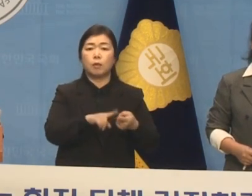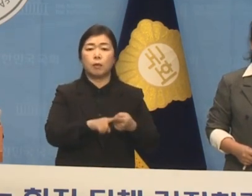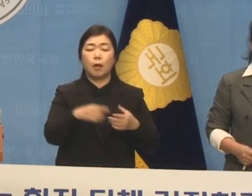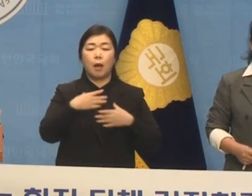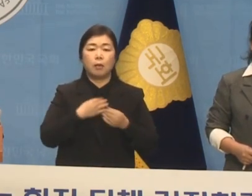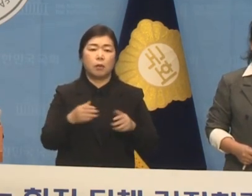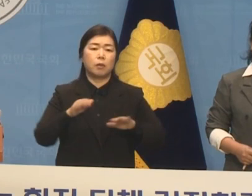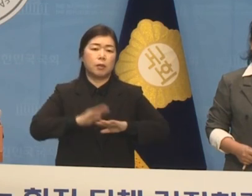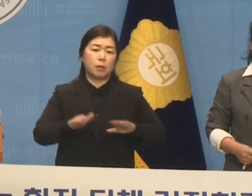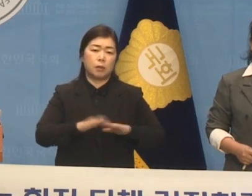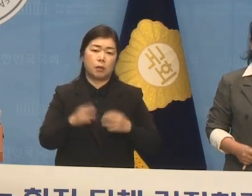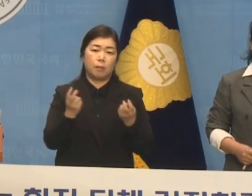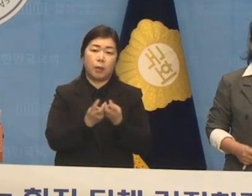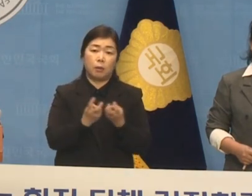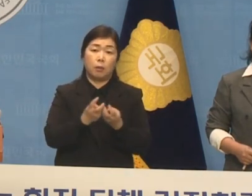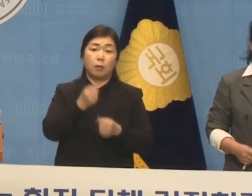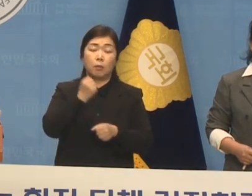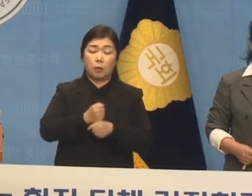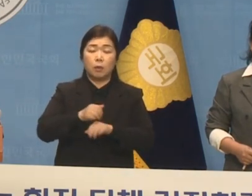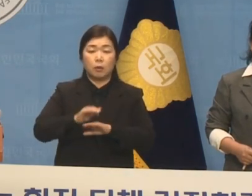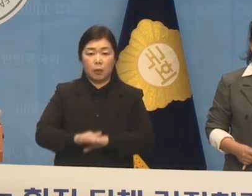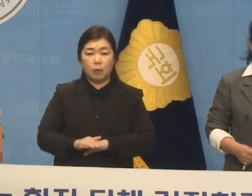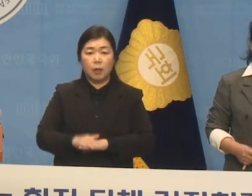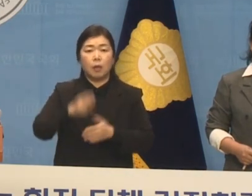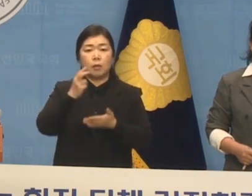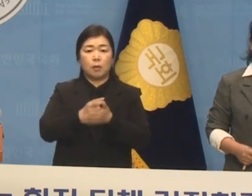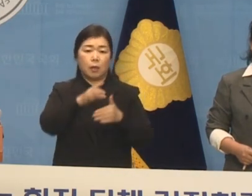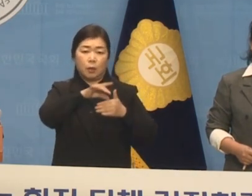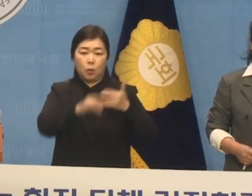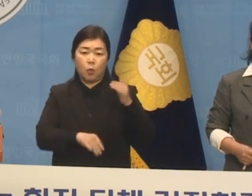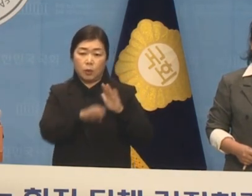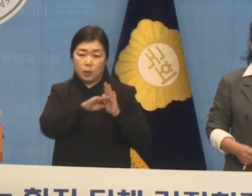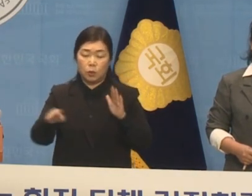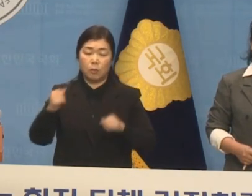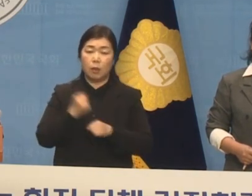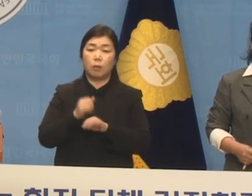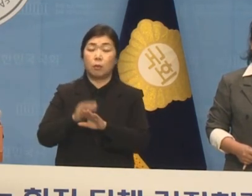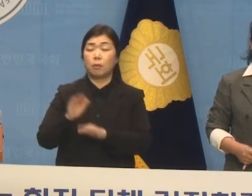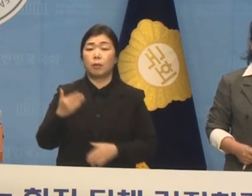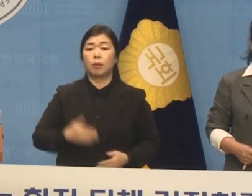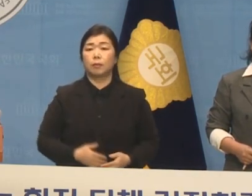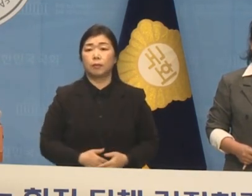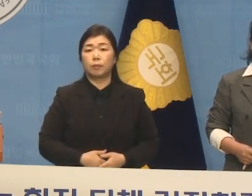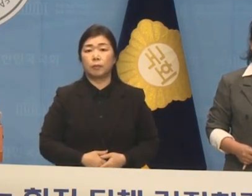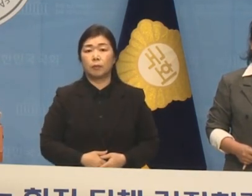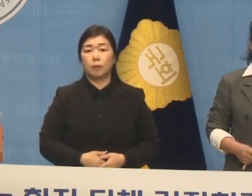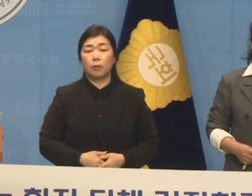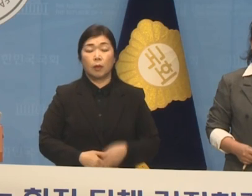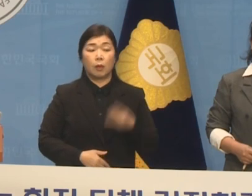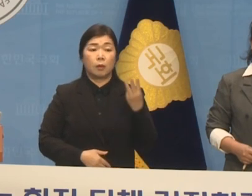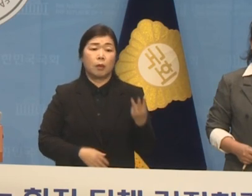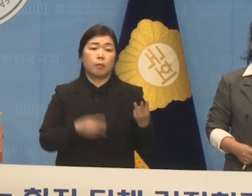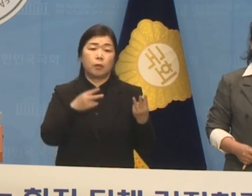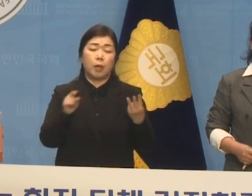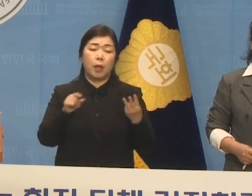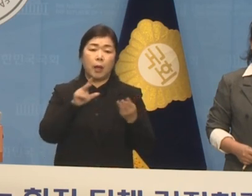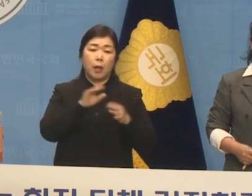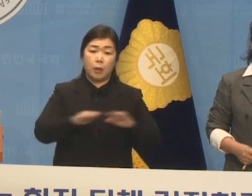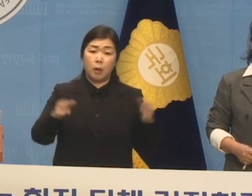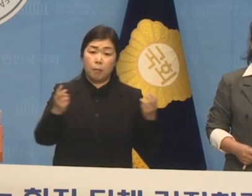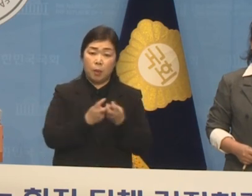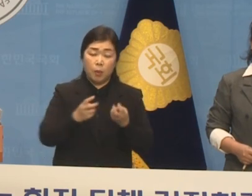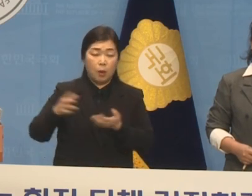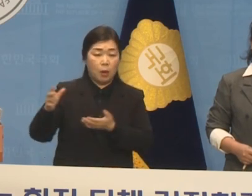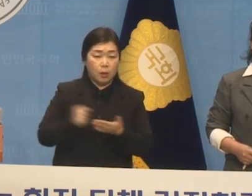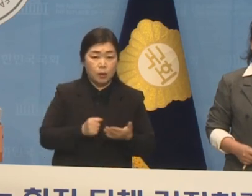안전장치가 보장된 분명한 제도적 기준이 마련되어야 합니다. 이 3대 해법을 가지고